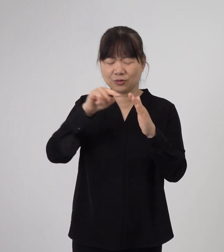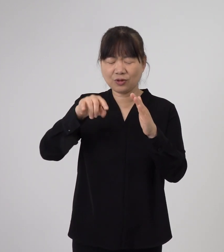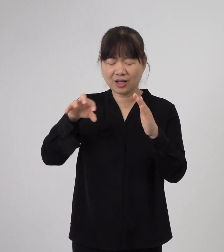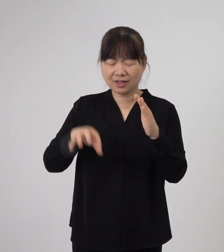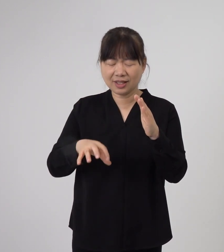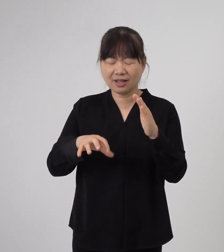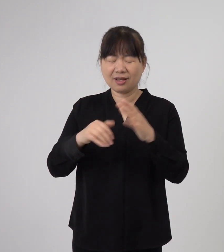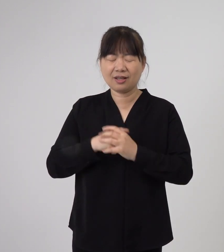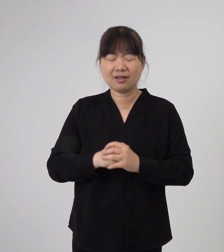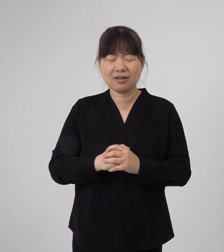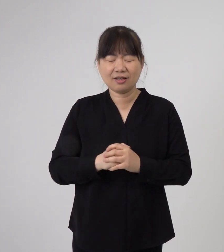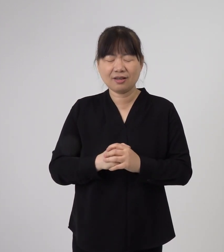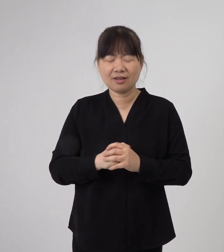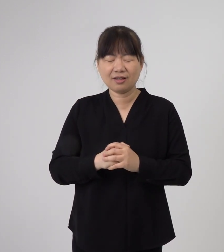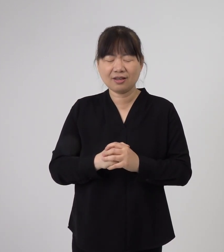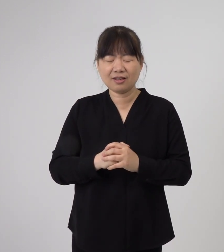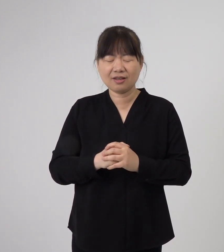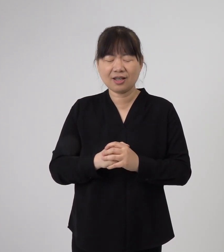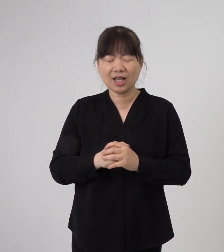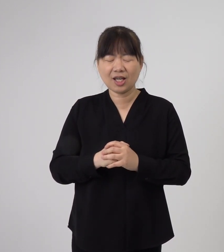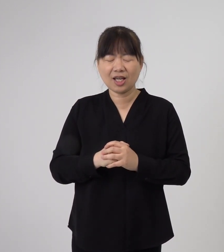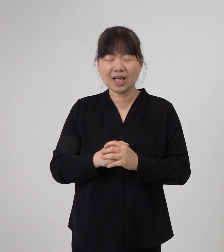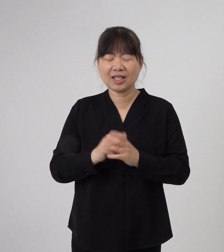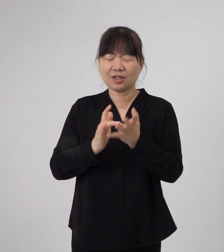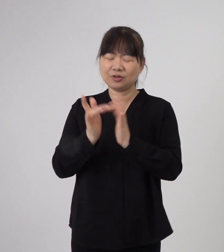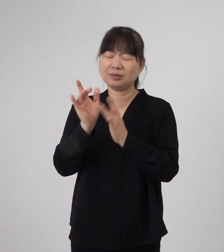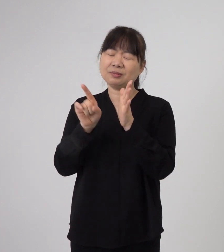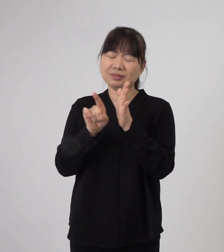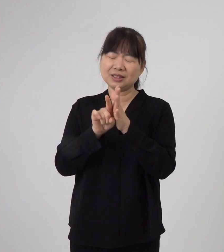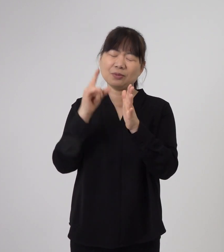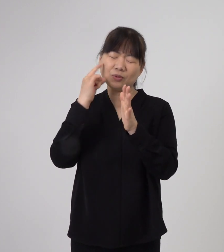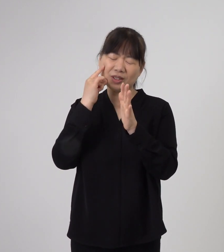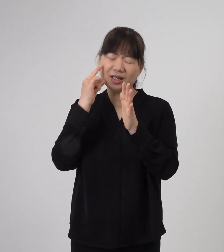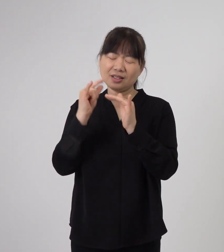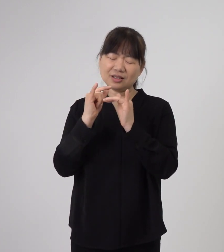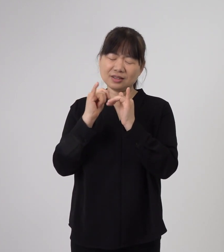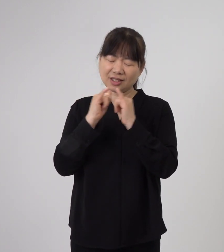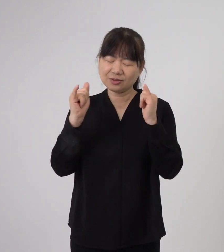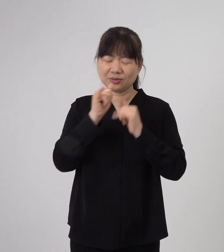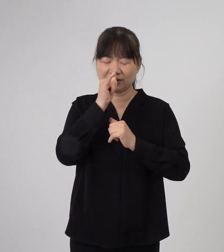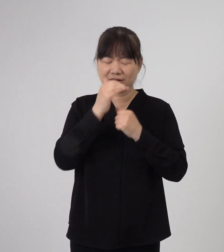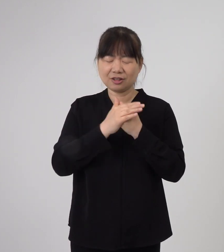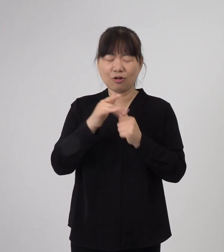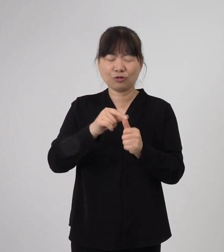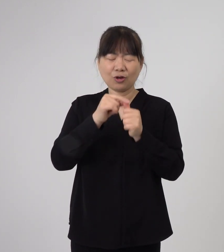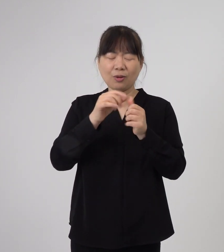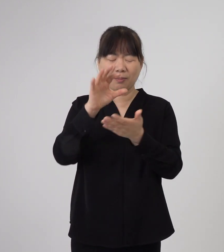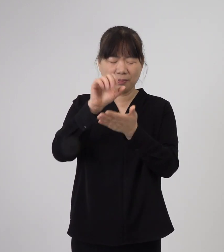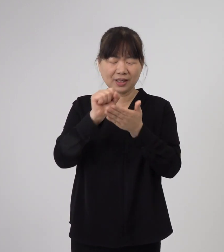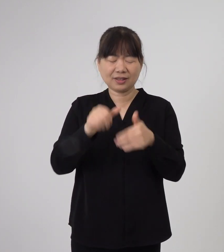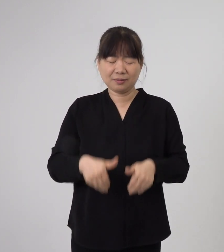가운데는 미전도 종족이 있습니다. 구원받아야 될 분들이 계십니다.